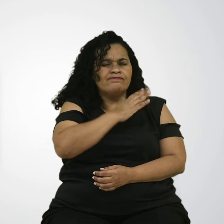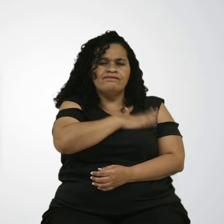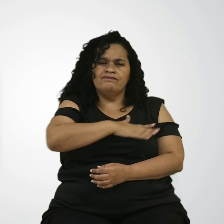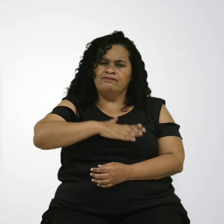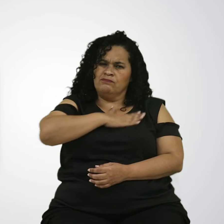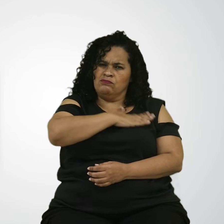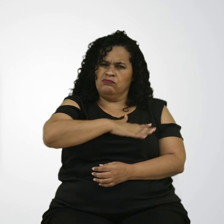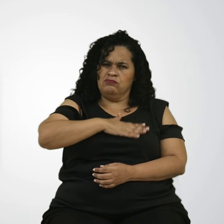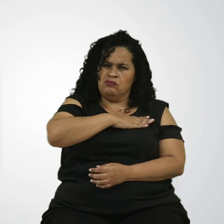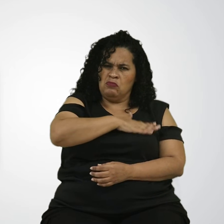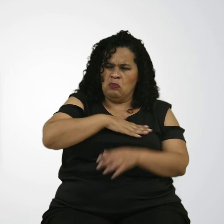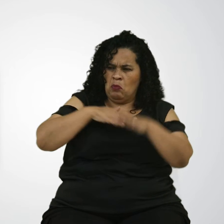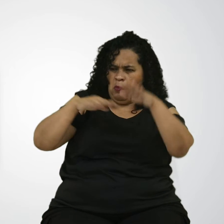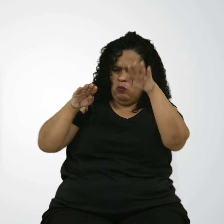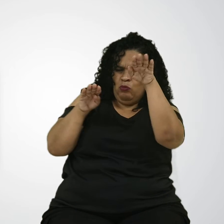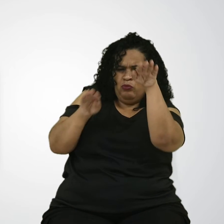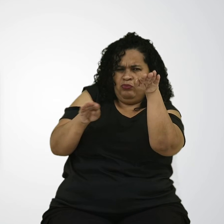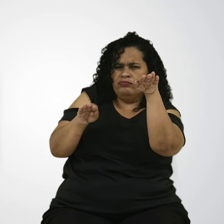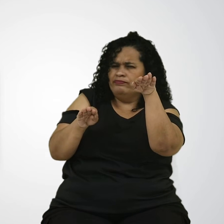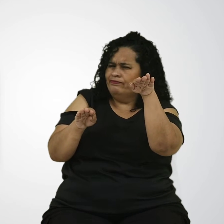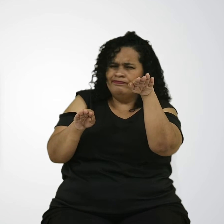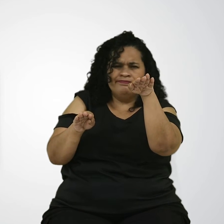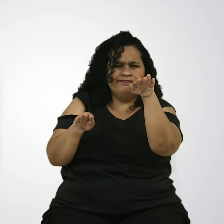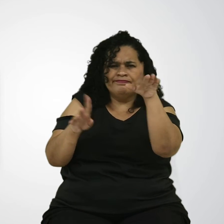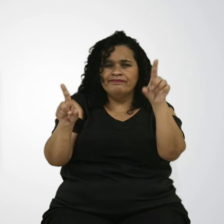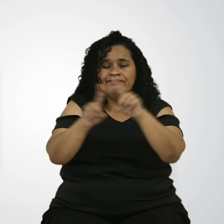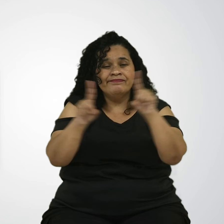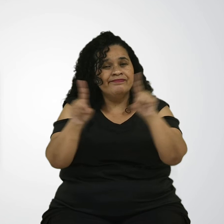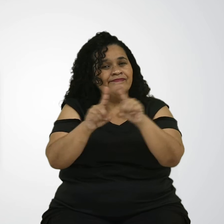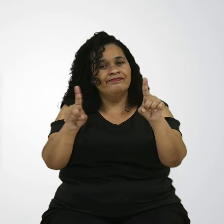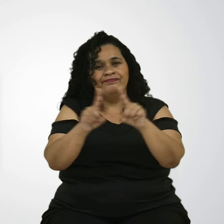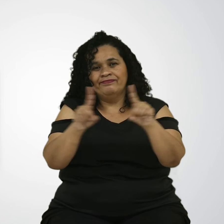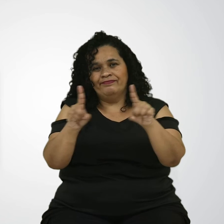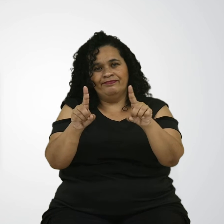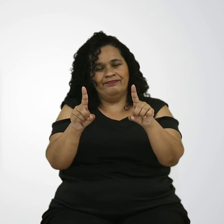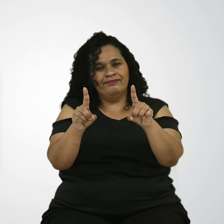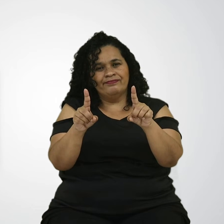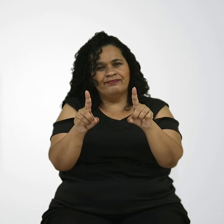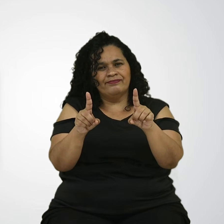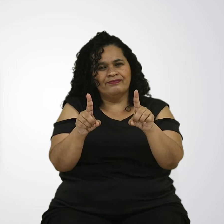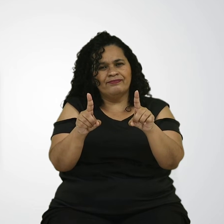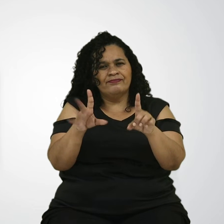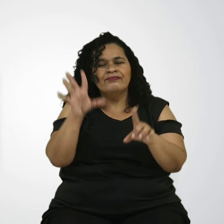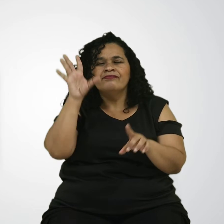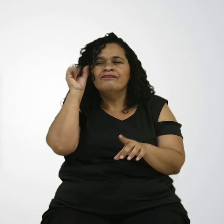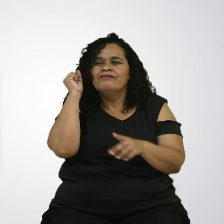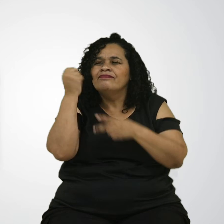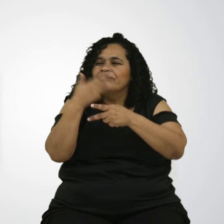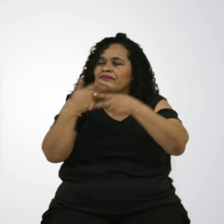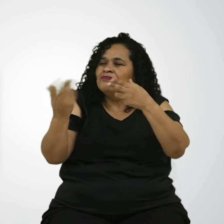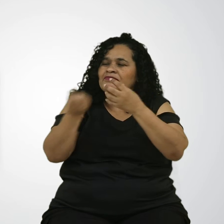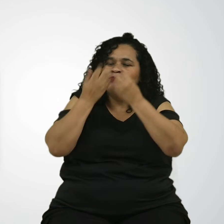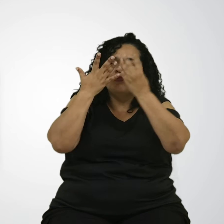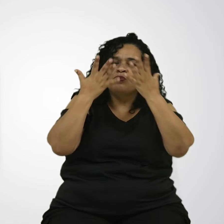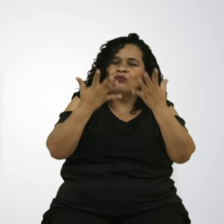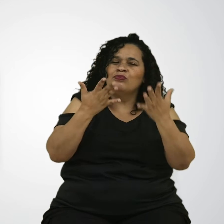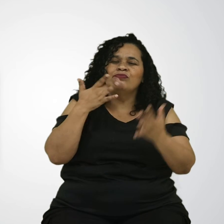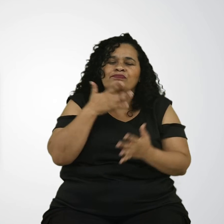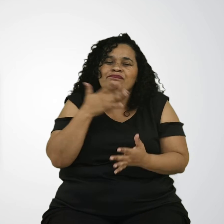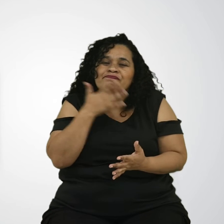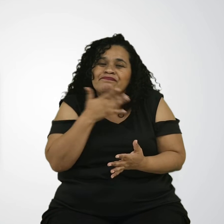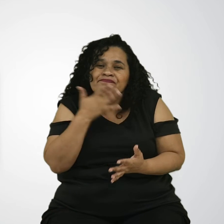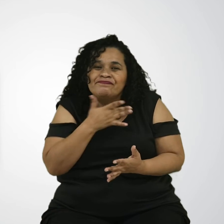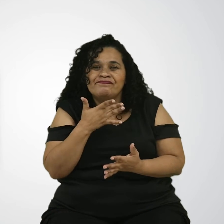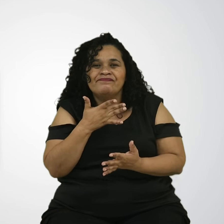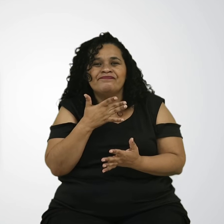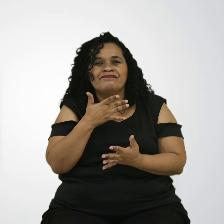humilhado, ele não vai humilhar sua esposa, de jeito nenhum. Ele gosta de ouvir coisas boas, ele dirá coisas boas. Ele gosta de